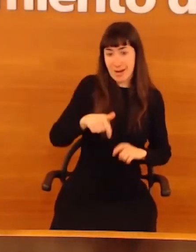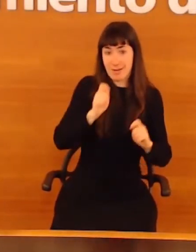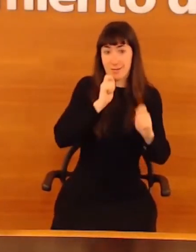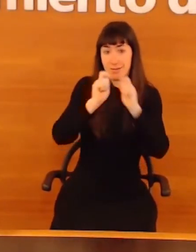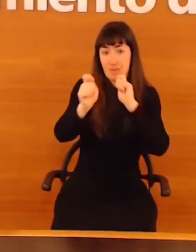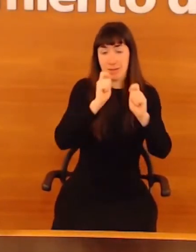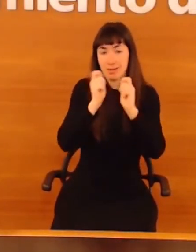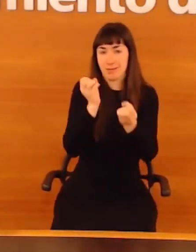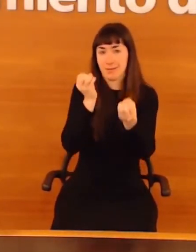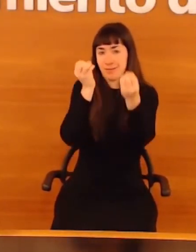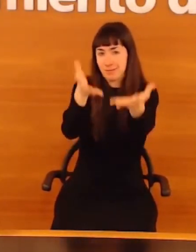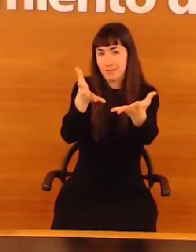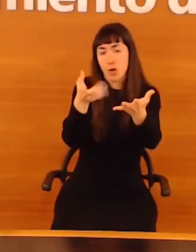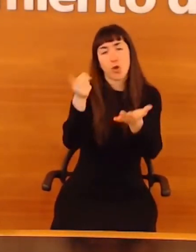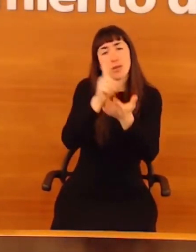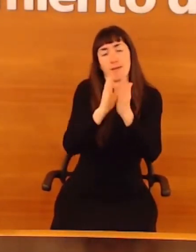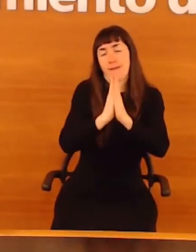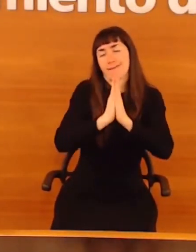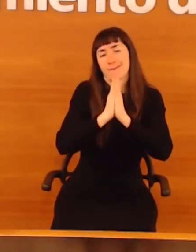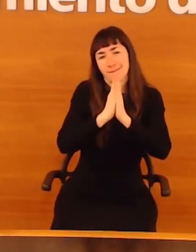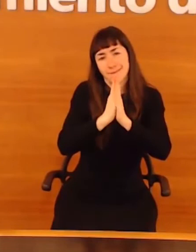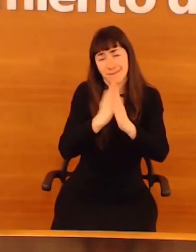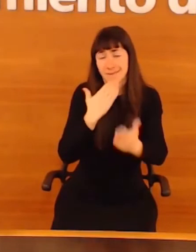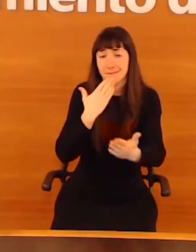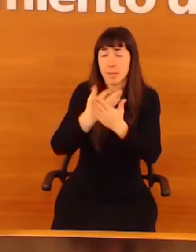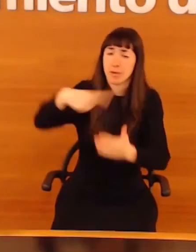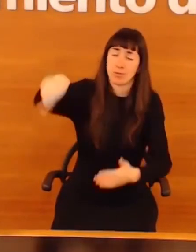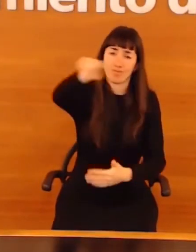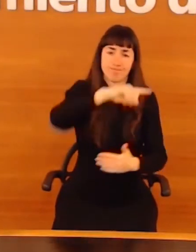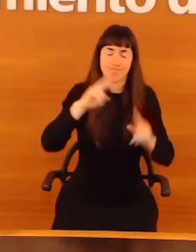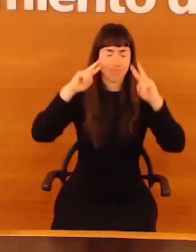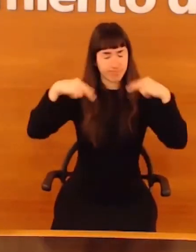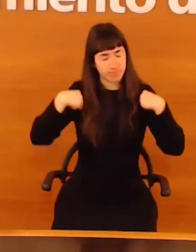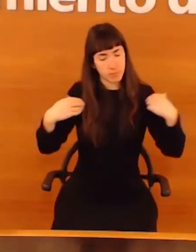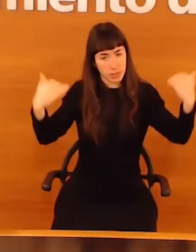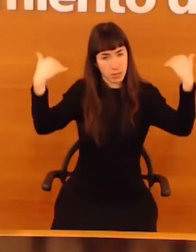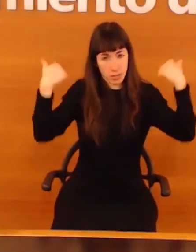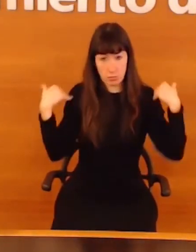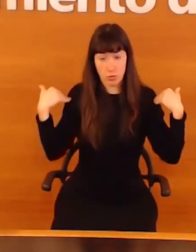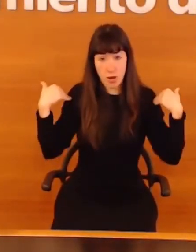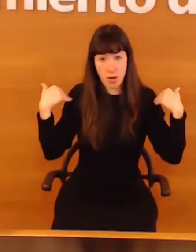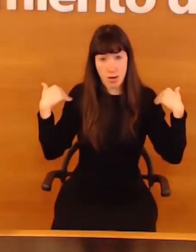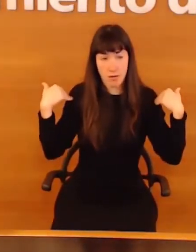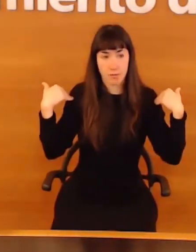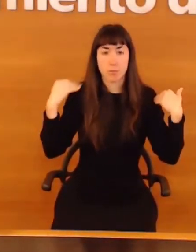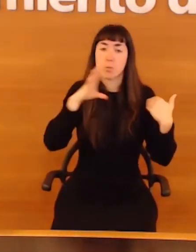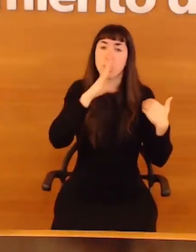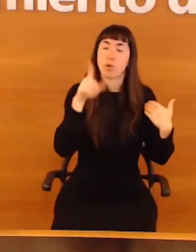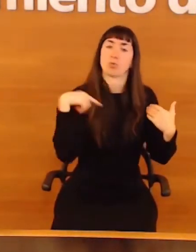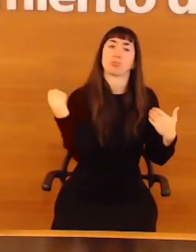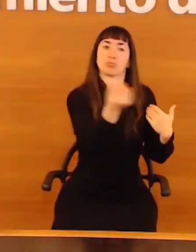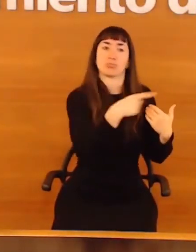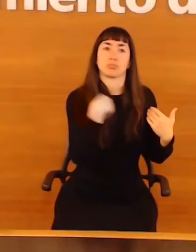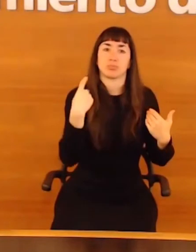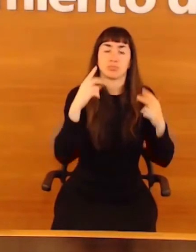prensa con una llamada a la sensatez y a la responsabilidad ciudadana en el sentido de que hemos de pensar no